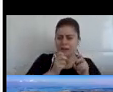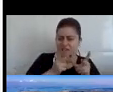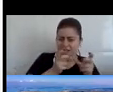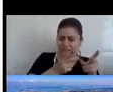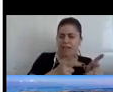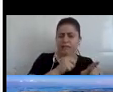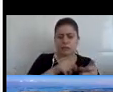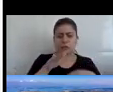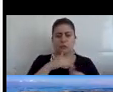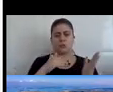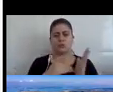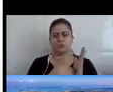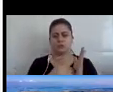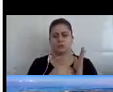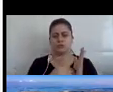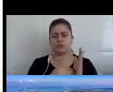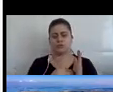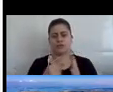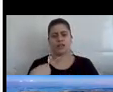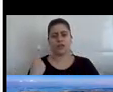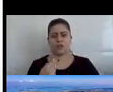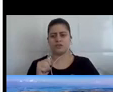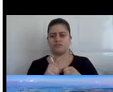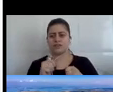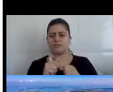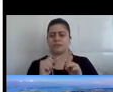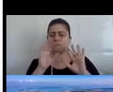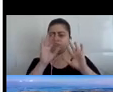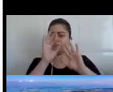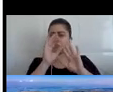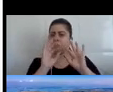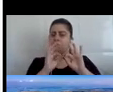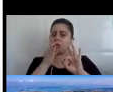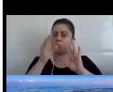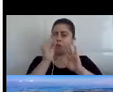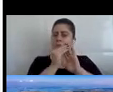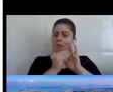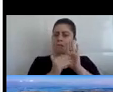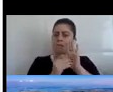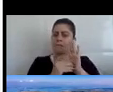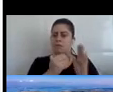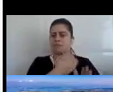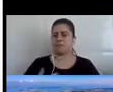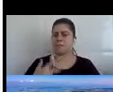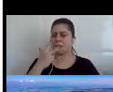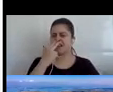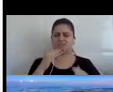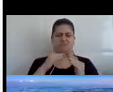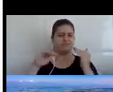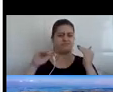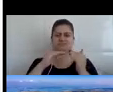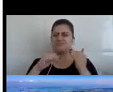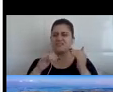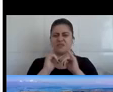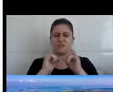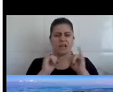para fazer um rebatimento e a relação com outros dados de governo, a gente começa a perceber um monte de incompatibilidade, um monte de dado que não